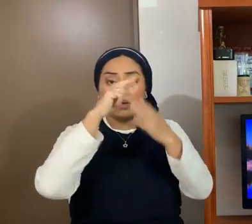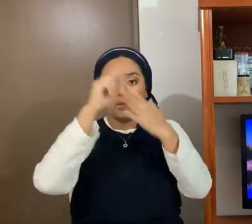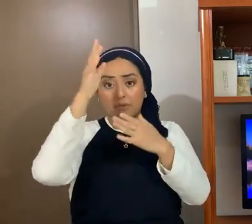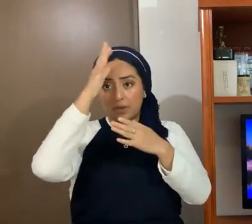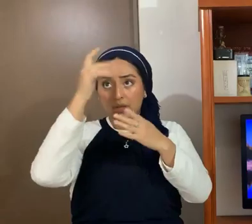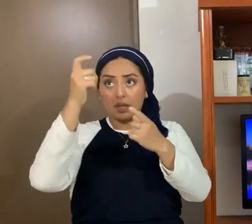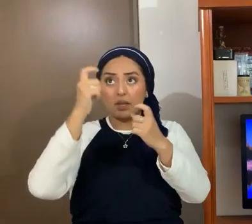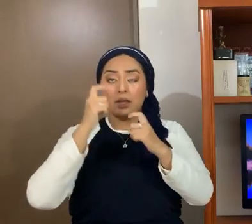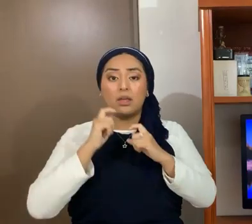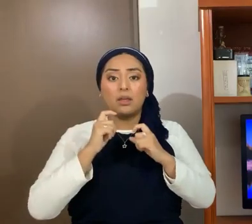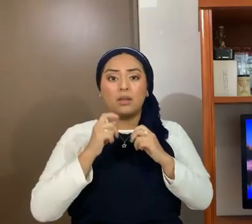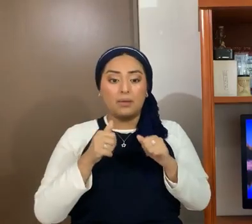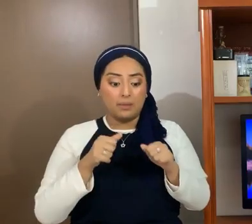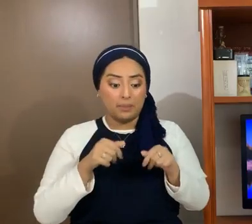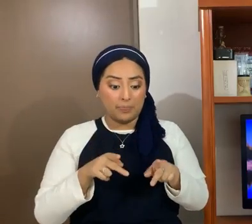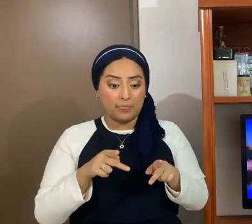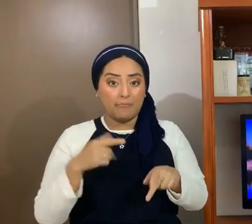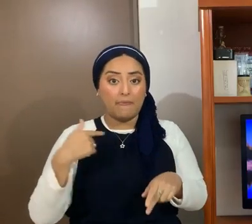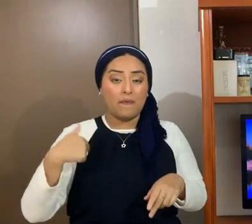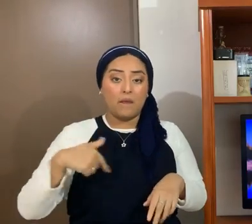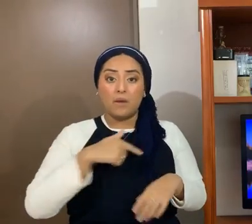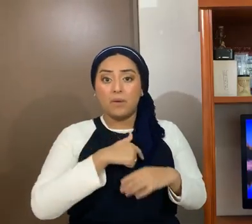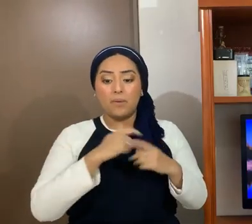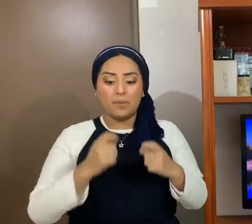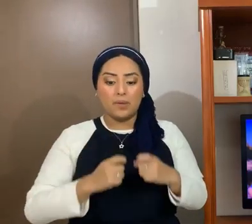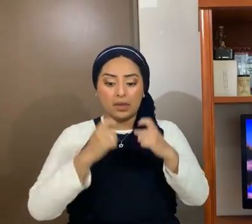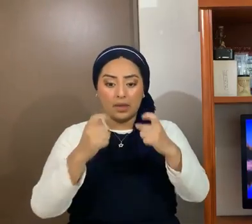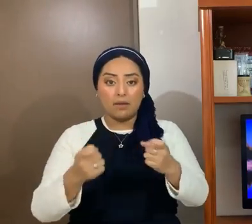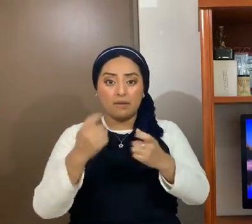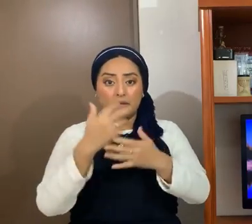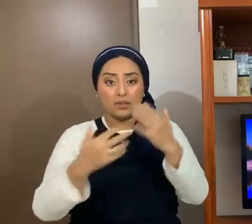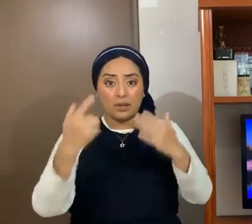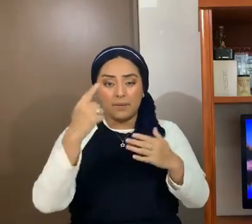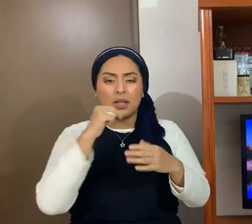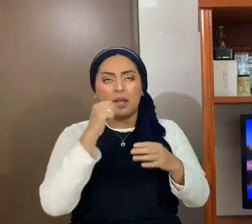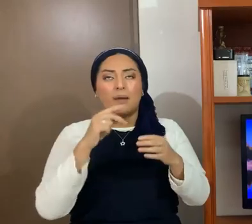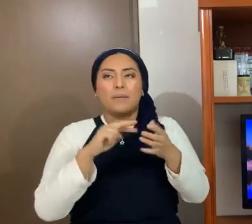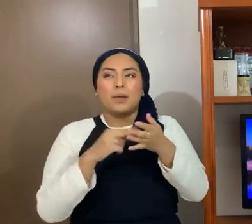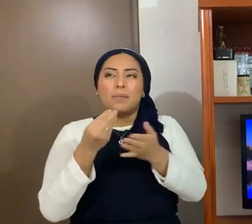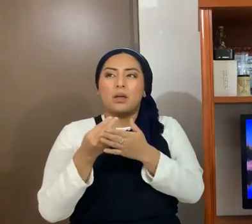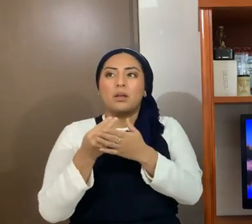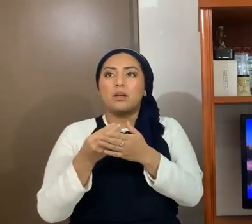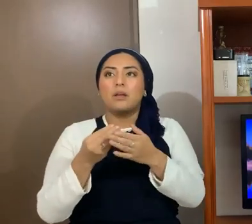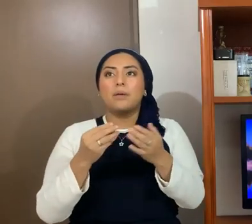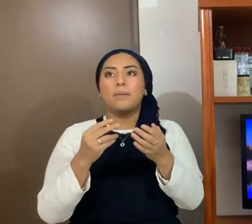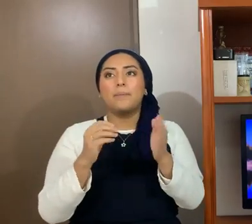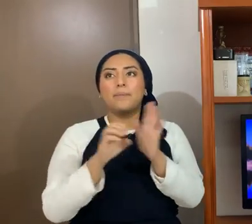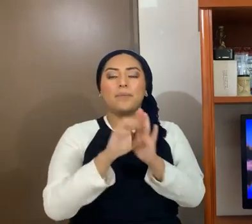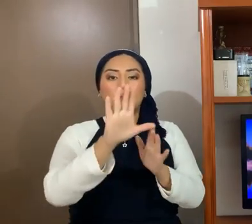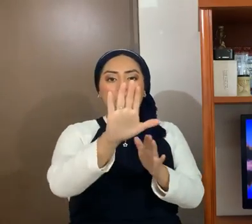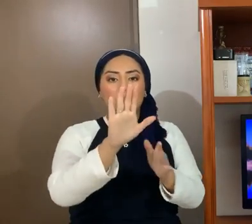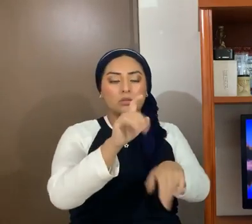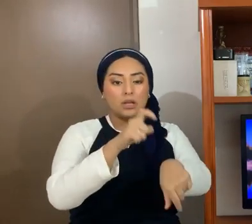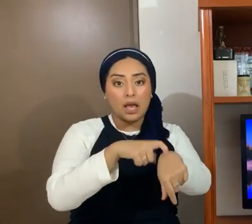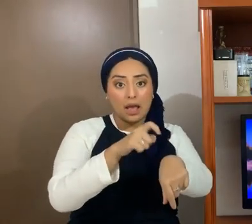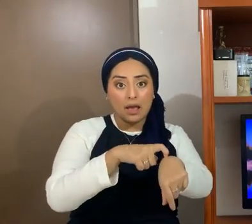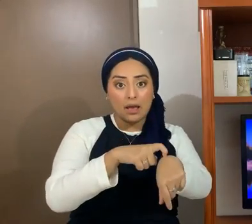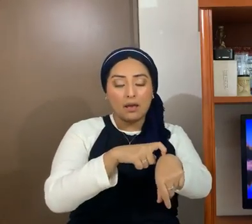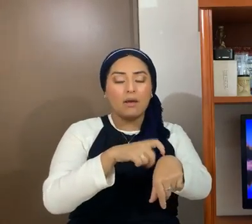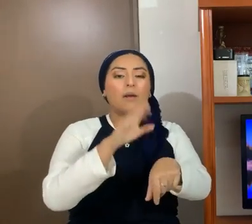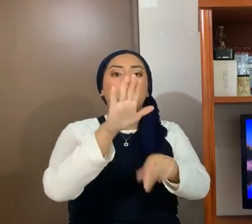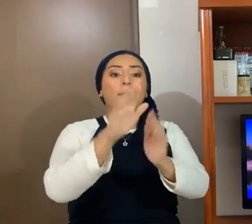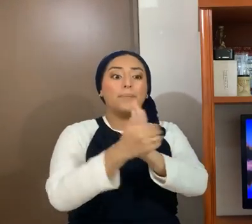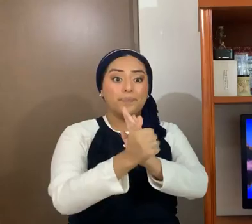la oportunidad de que nosotros demos algo, no vamos a hablar de dinero, vamos a hablar de tu tiempo, tus dones,